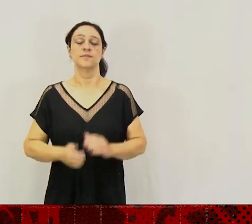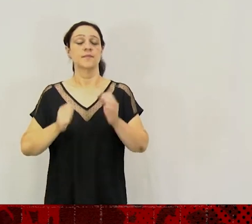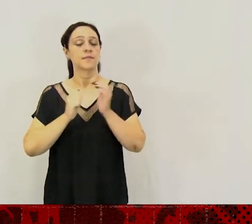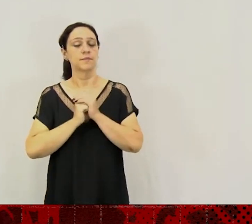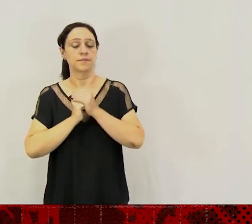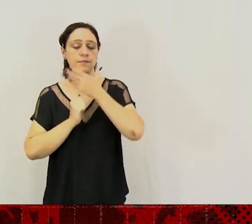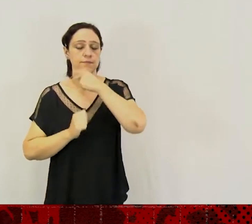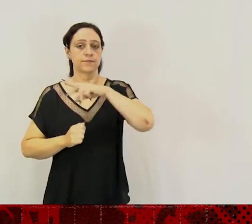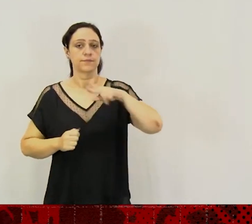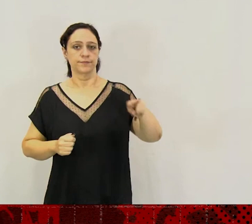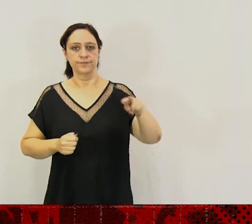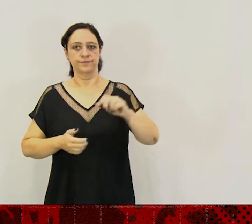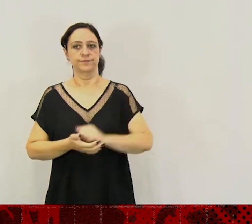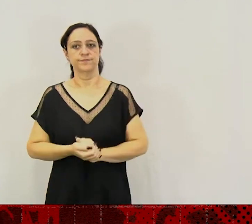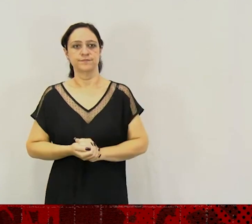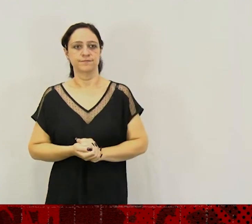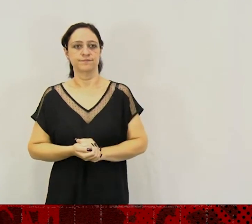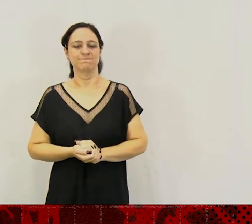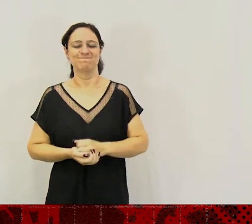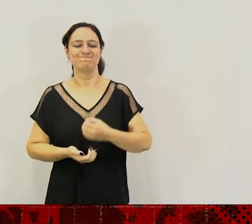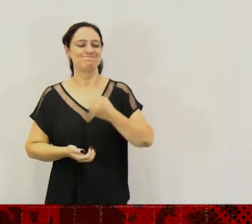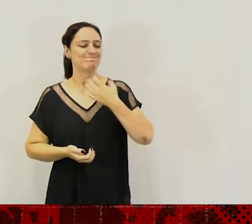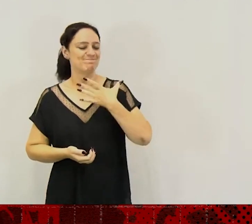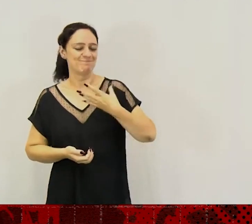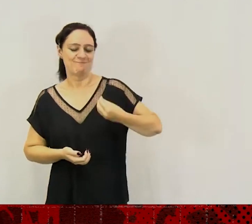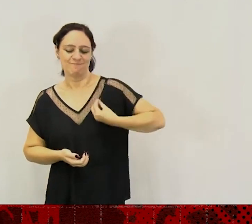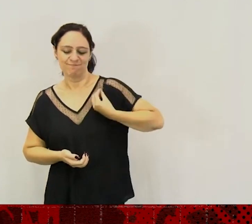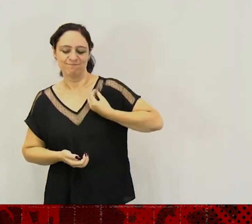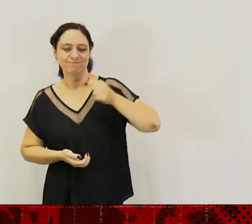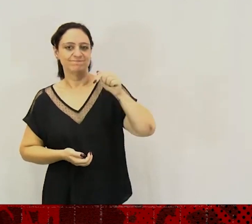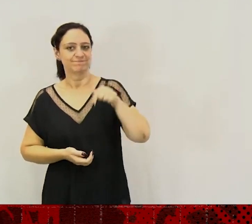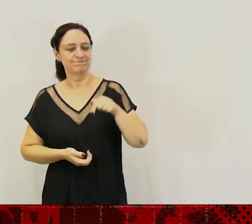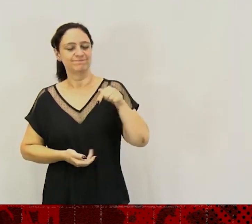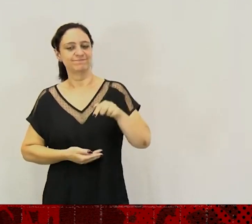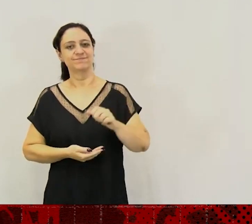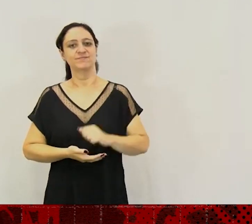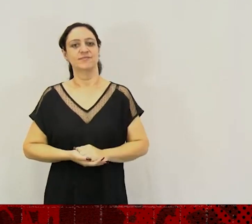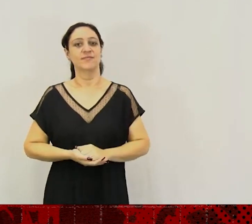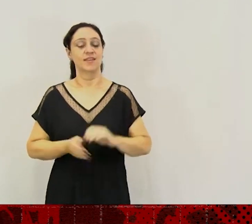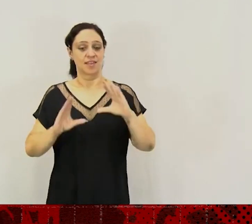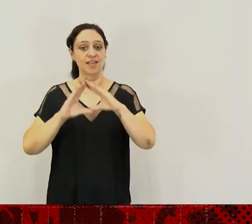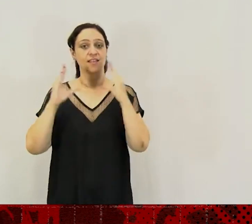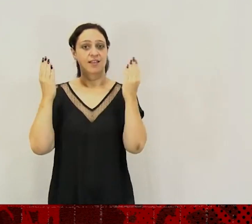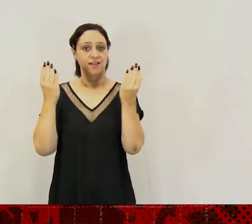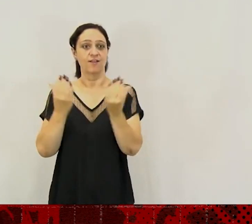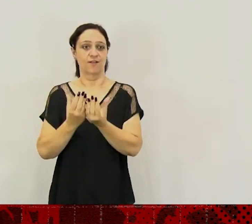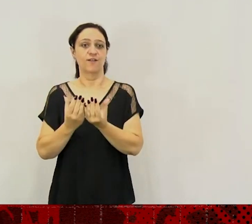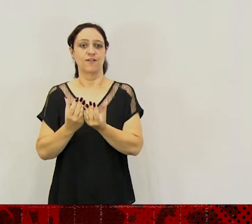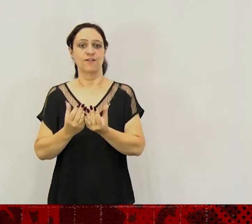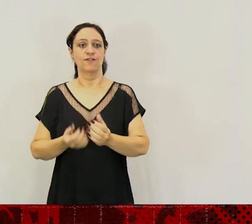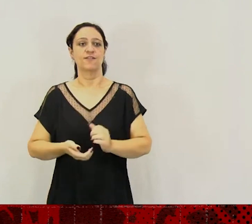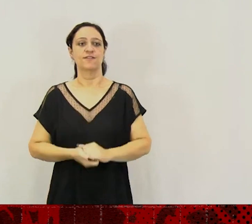Amém, irmãos? É uma bênção estar aqui com vocês, nessa conferência